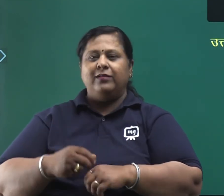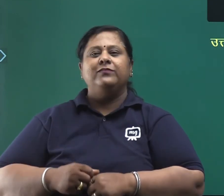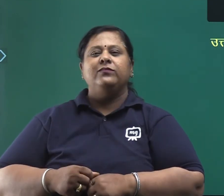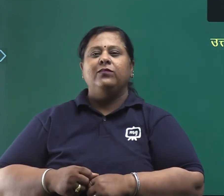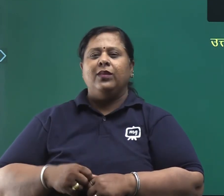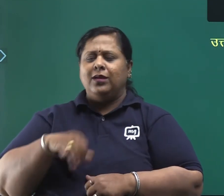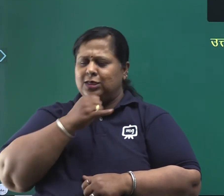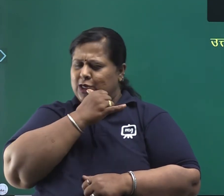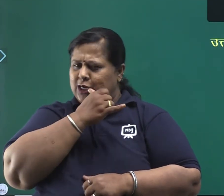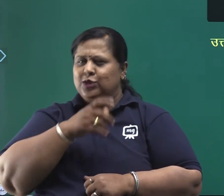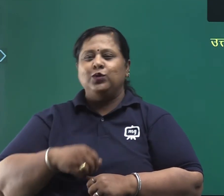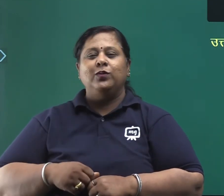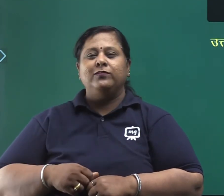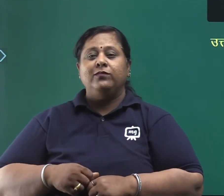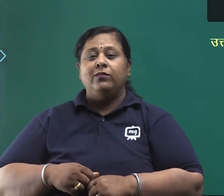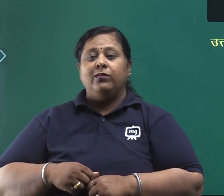श्री कृष्ण जो